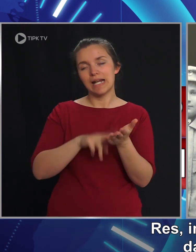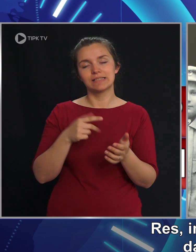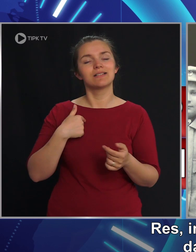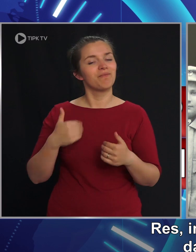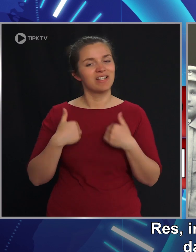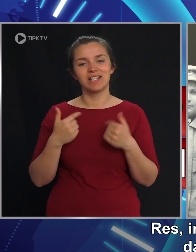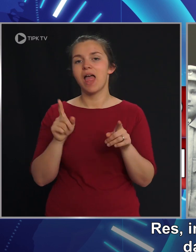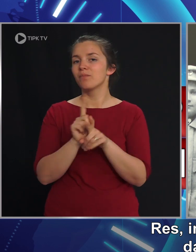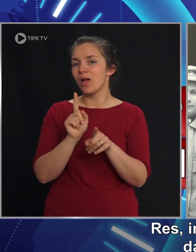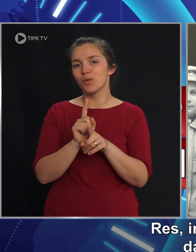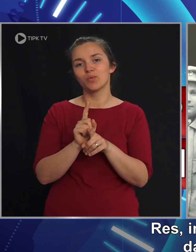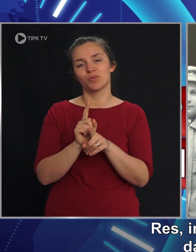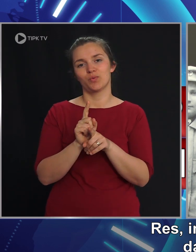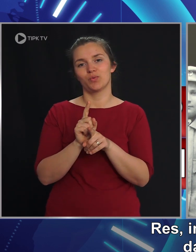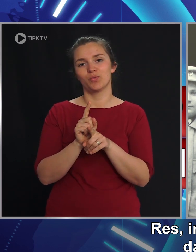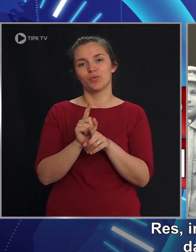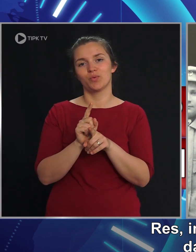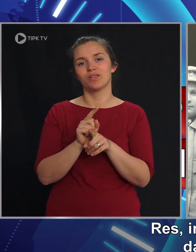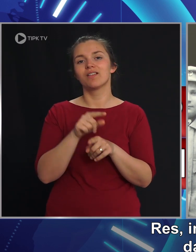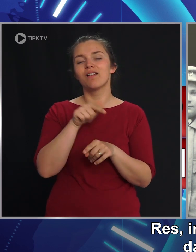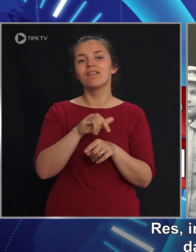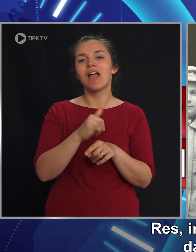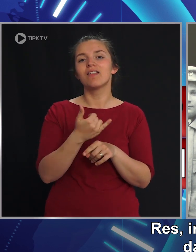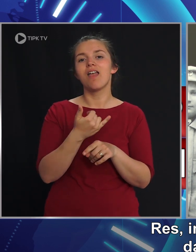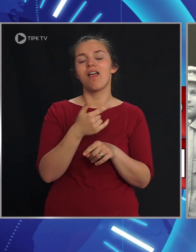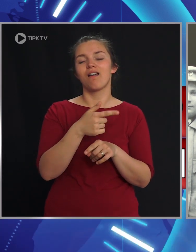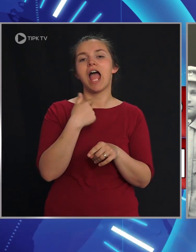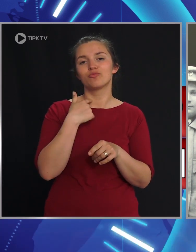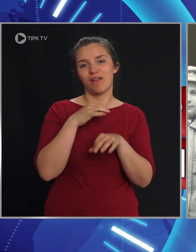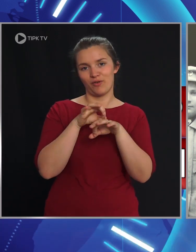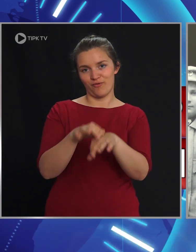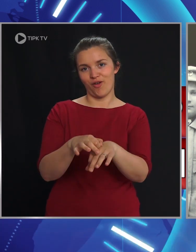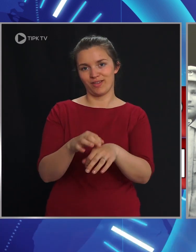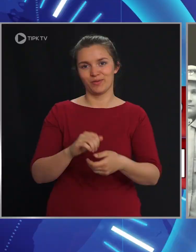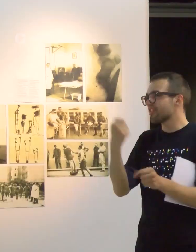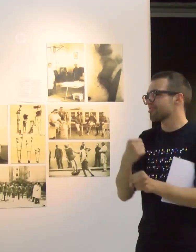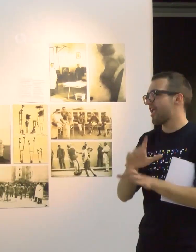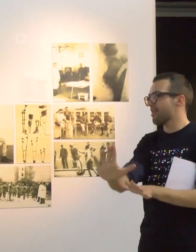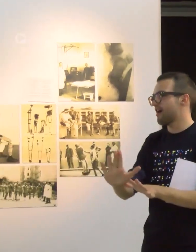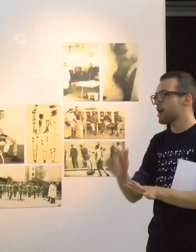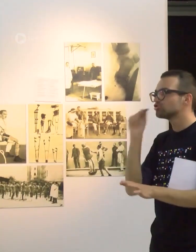ljudi, res, sem vesela. In tudi postalni, da je Gašpar vodil. Ja.